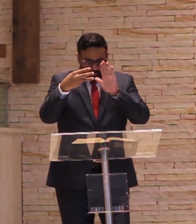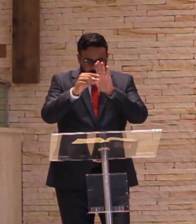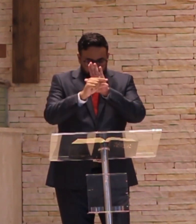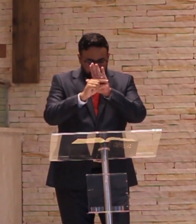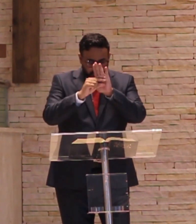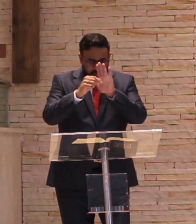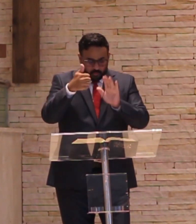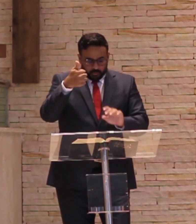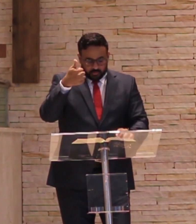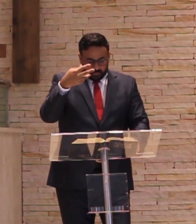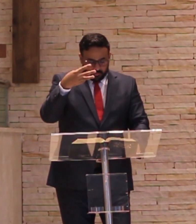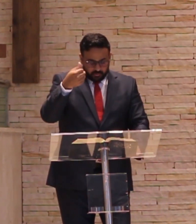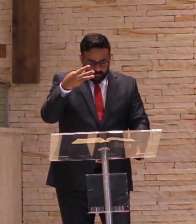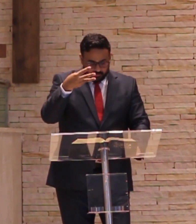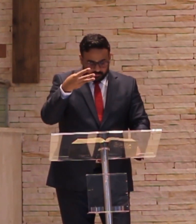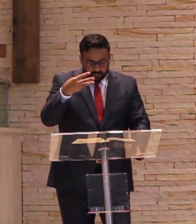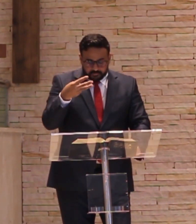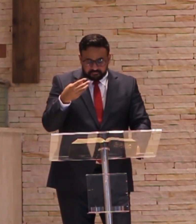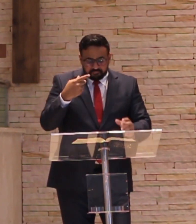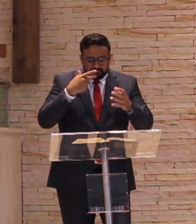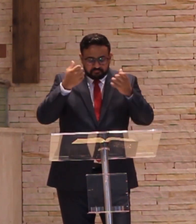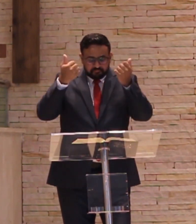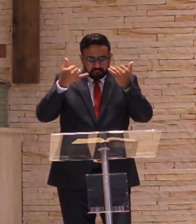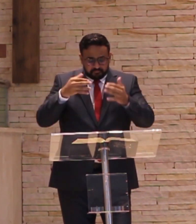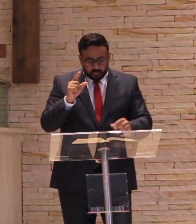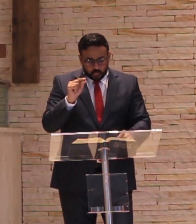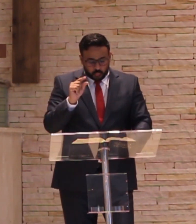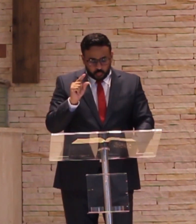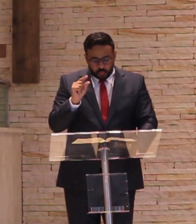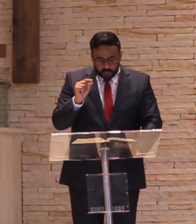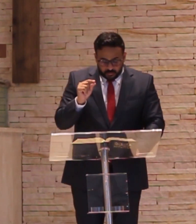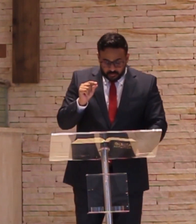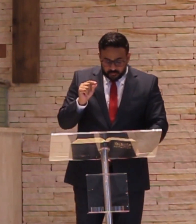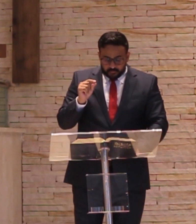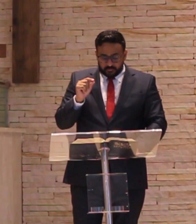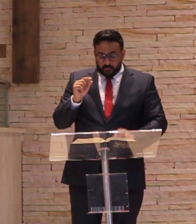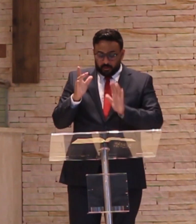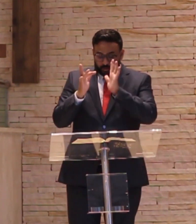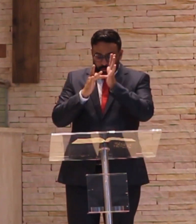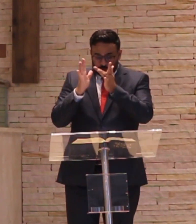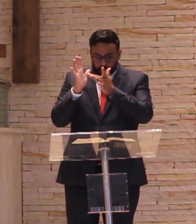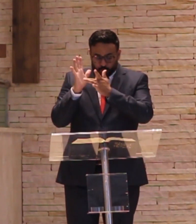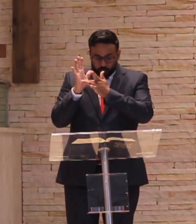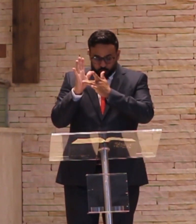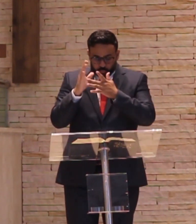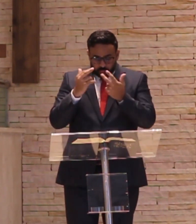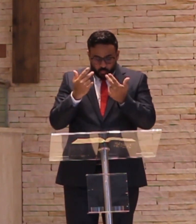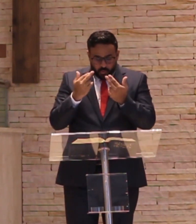Gálatas capítulo 3, verso 13. O que diz na Bíblia? O que está escrito?